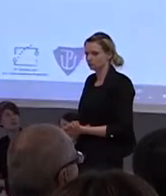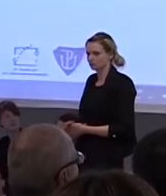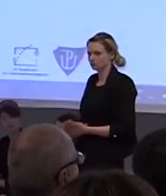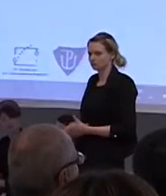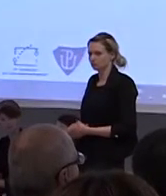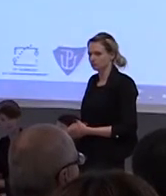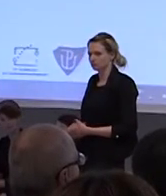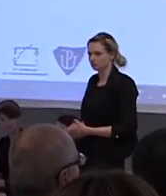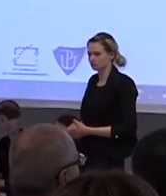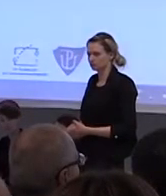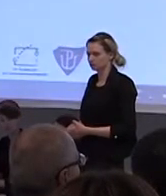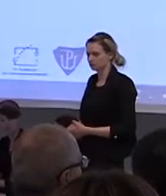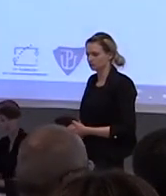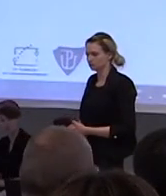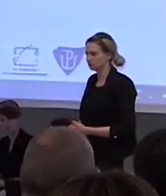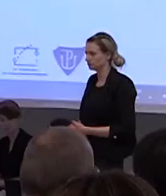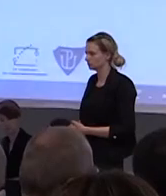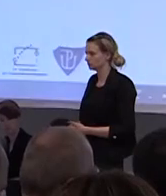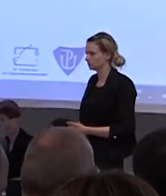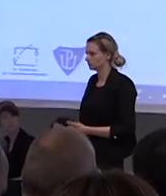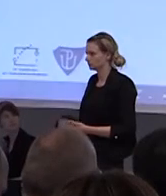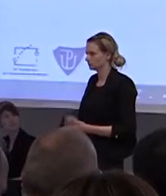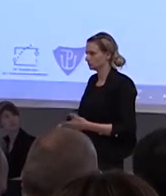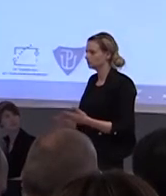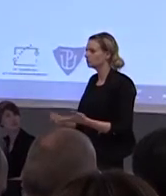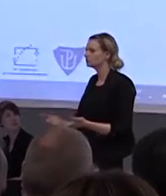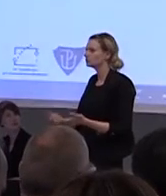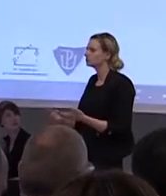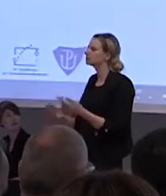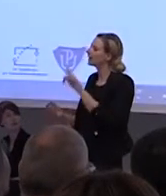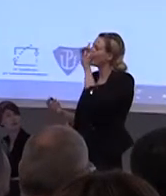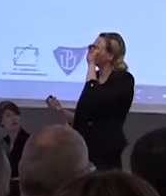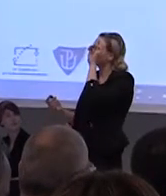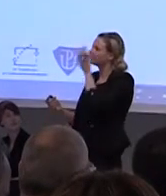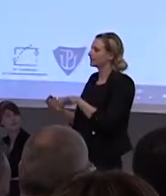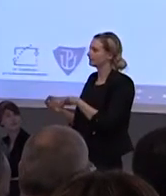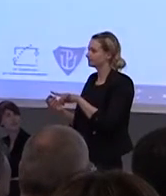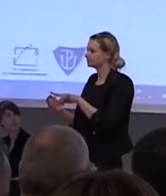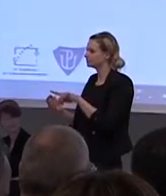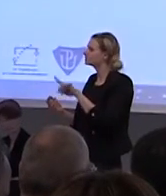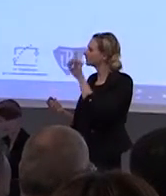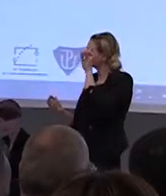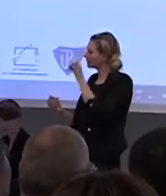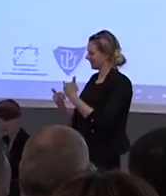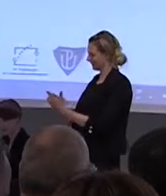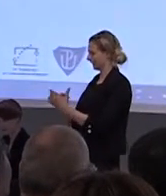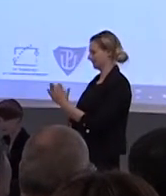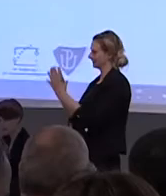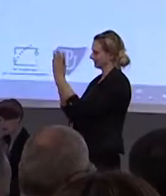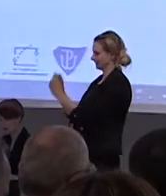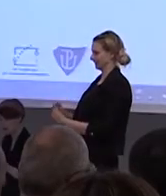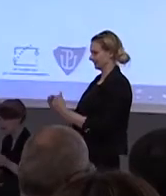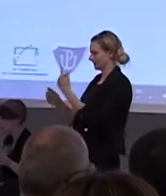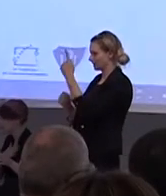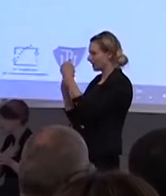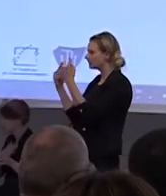know. Samozřejmě je velice těžké představit si nějaký systém, který by byl radikálně odlišný od toho, co známe. So I would like to